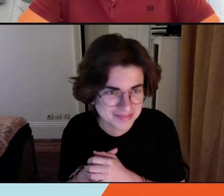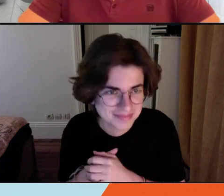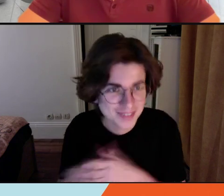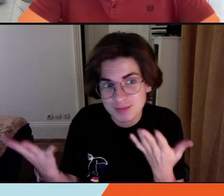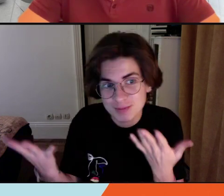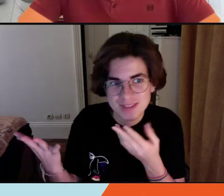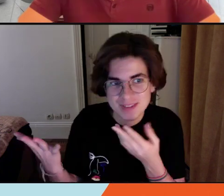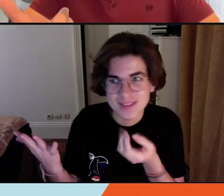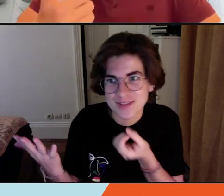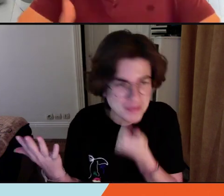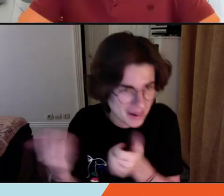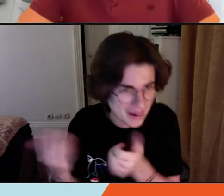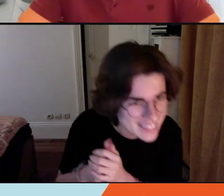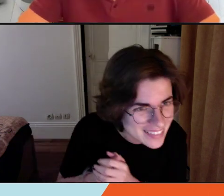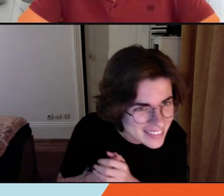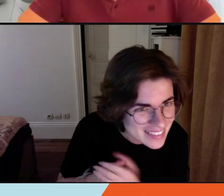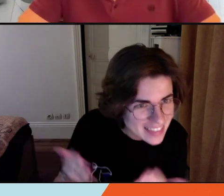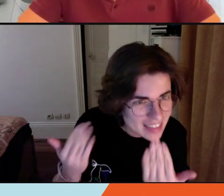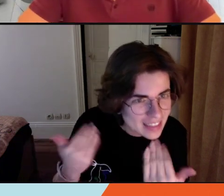Ah, C'est merci. bien.